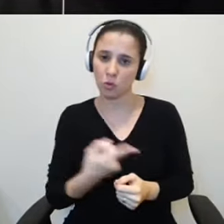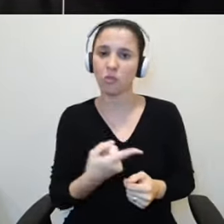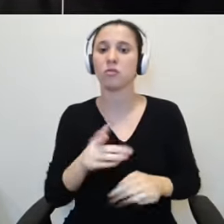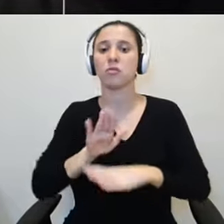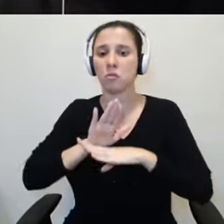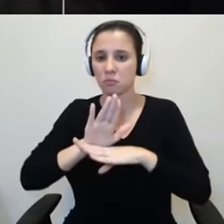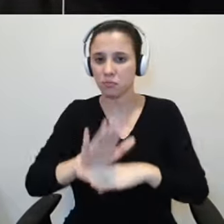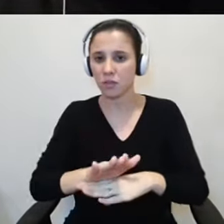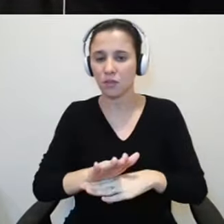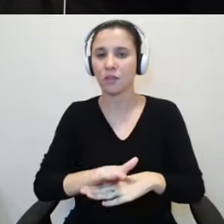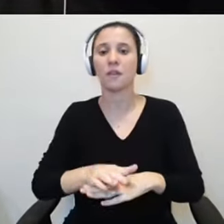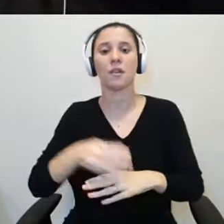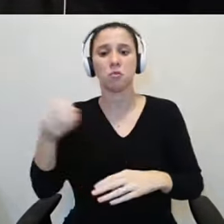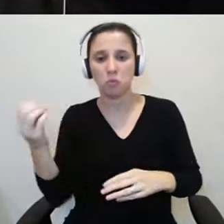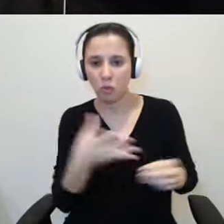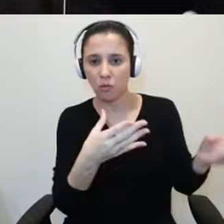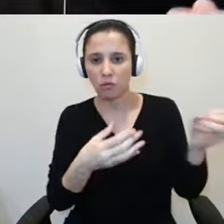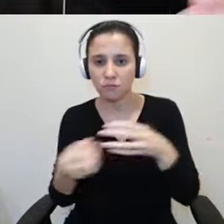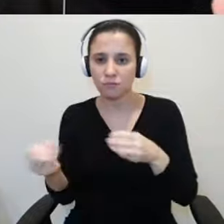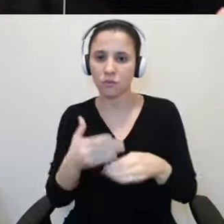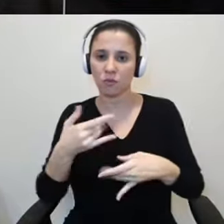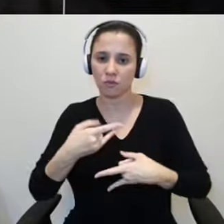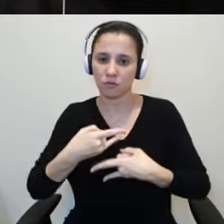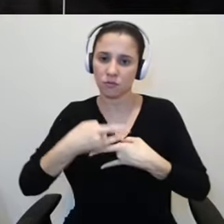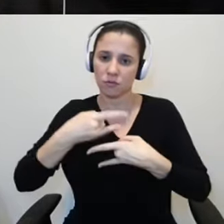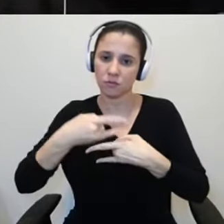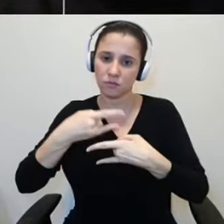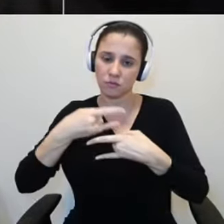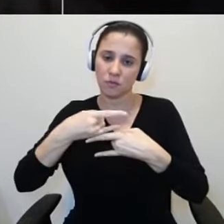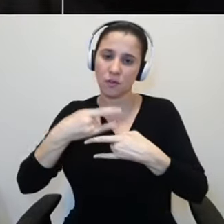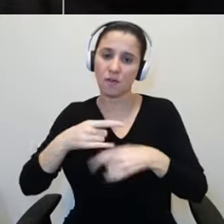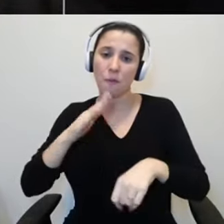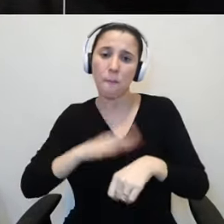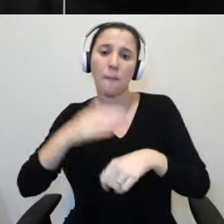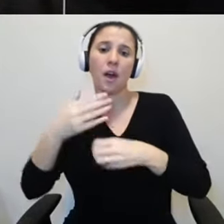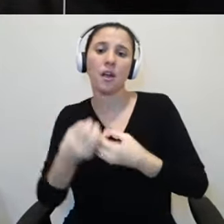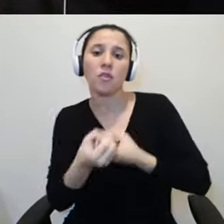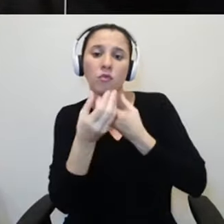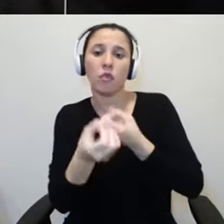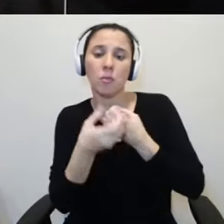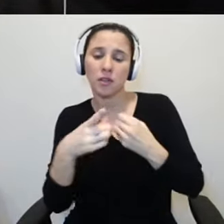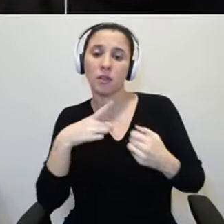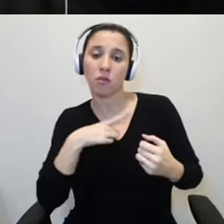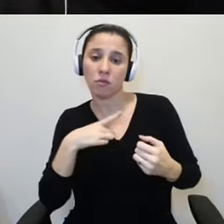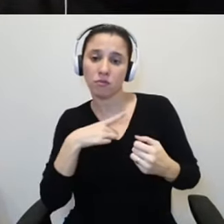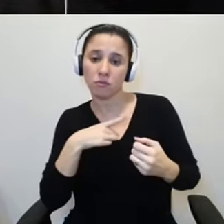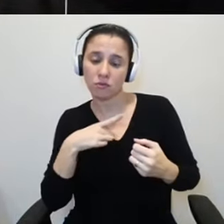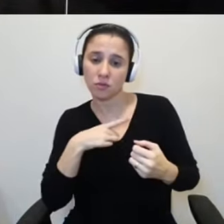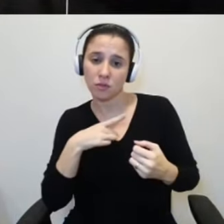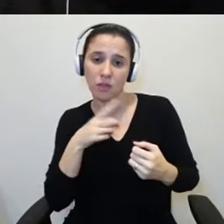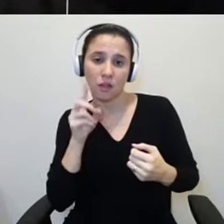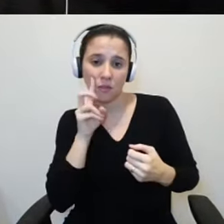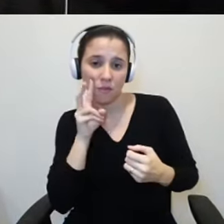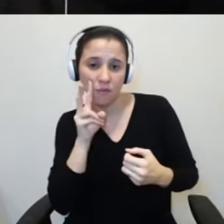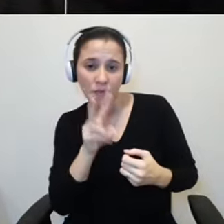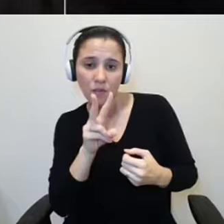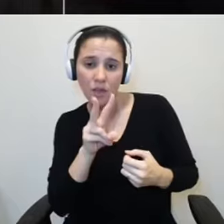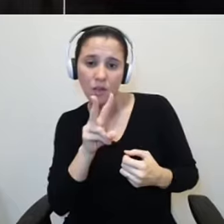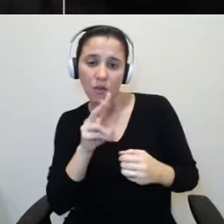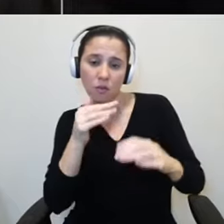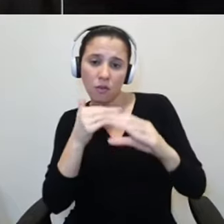lives, mais informações, a gente deixa aí o nosso contato à disposição, do e-mail que eu falei agora há pouco,